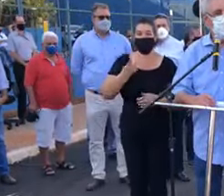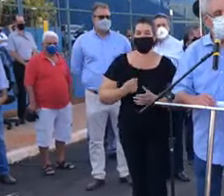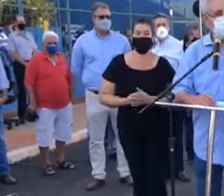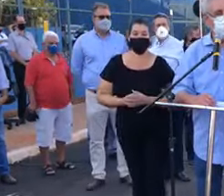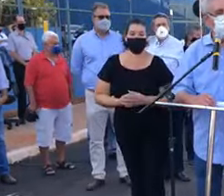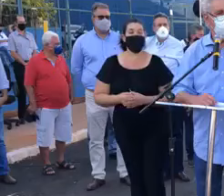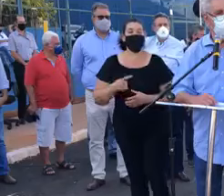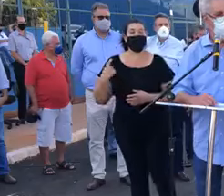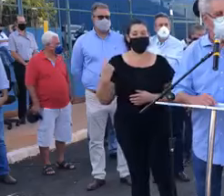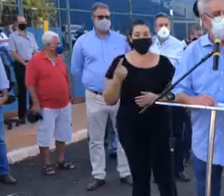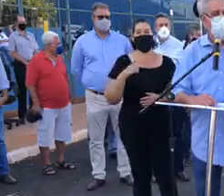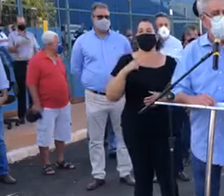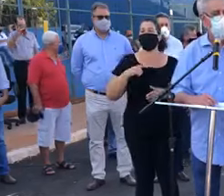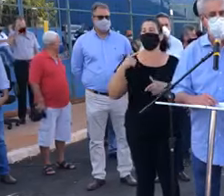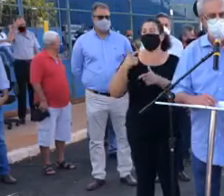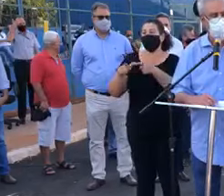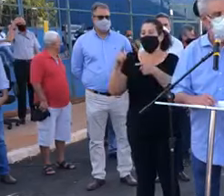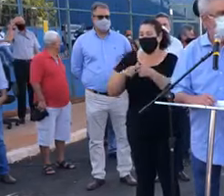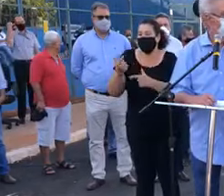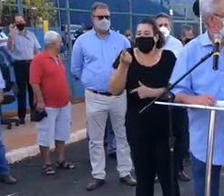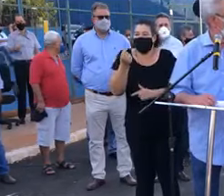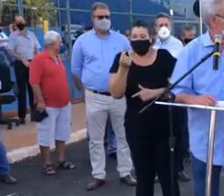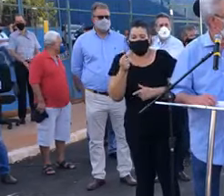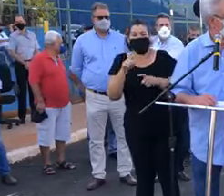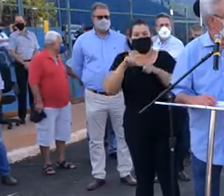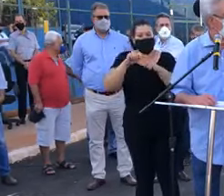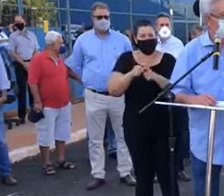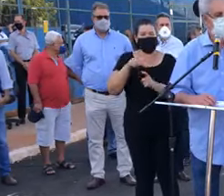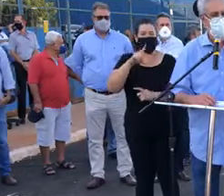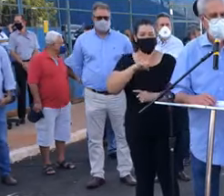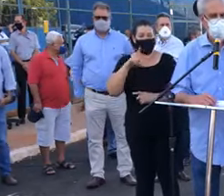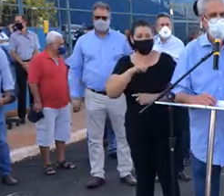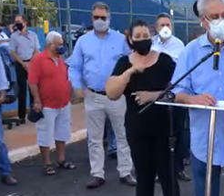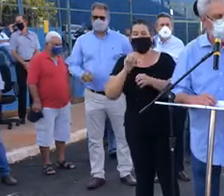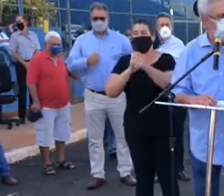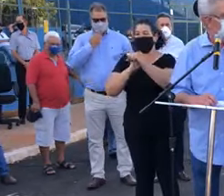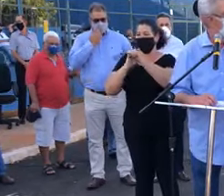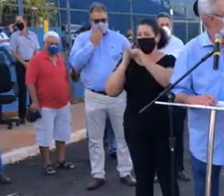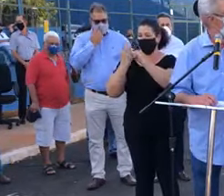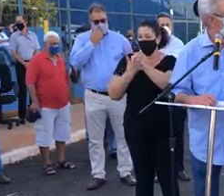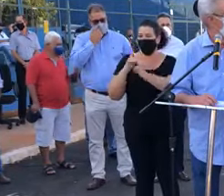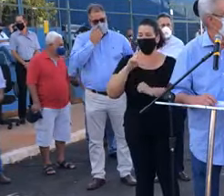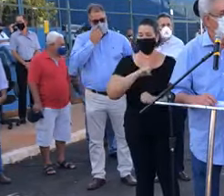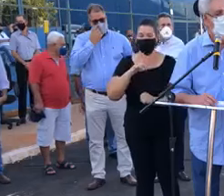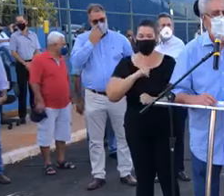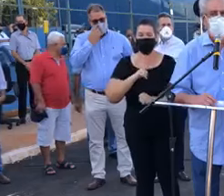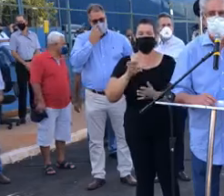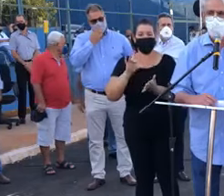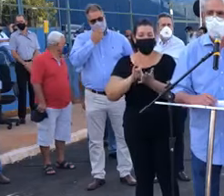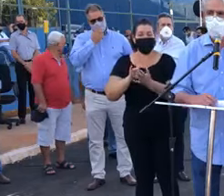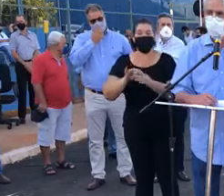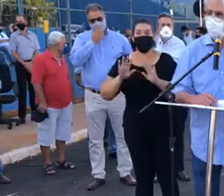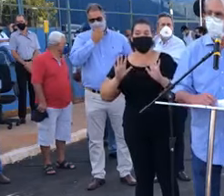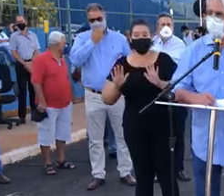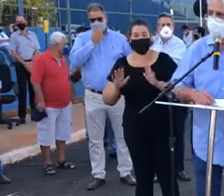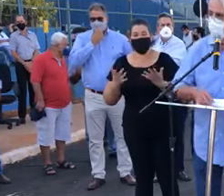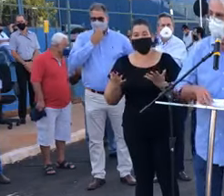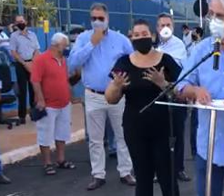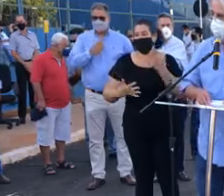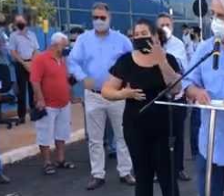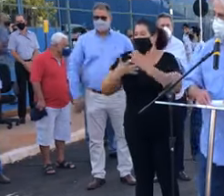que nós estamos passando crise econômica, sim, de pandemia, sim, mas uma coisa nem